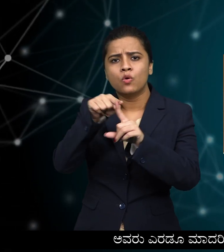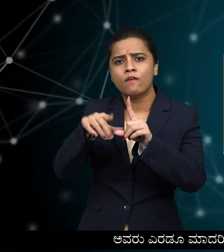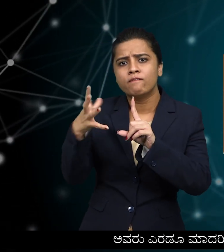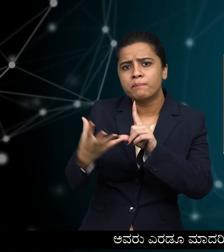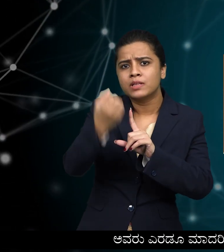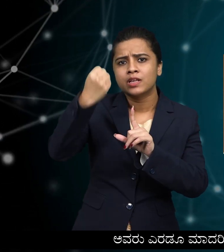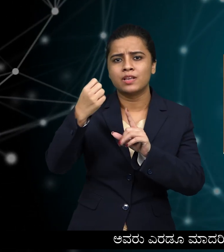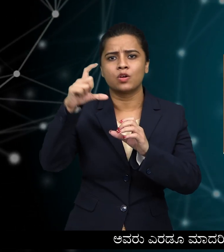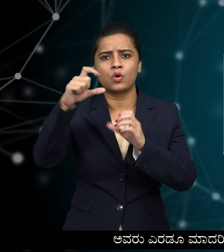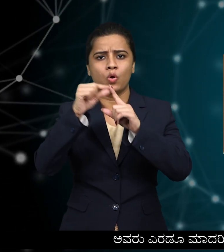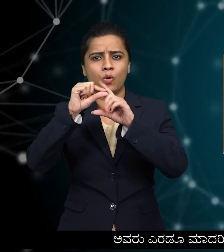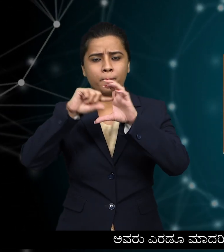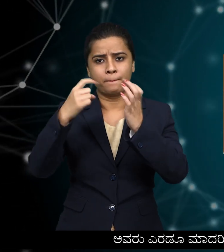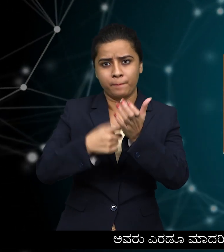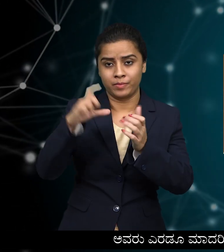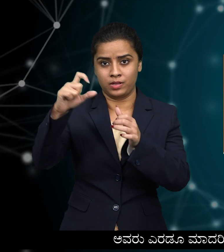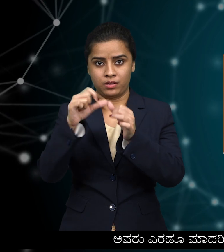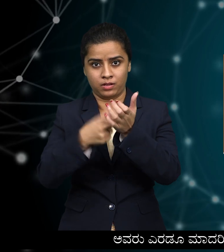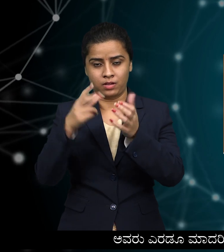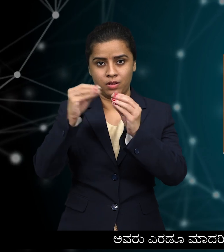ಮಾದರಿಗಳನ್ನು ರಾಸಾಯನಿಕವಾಗಿ ಕೊಳೆತರು.